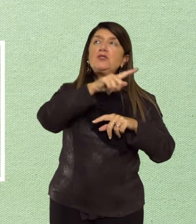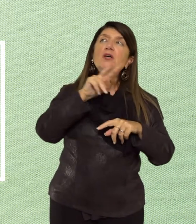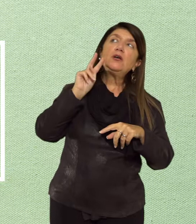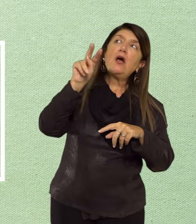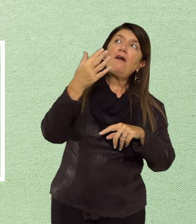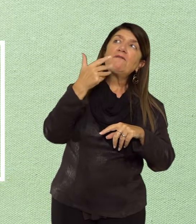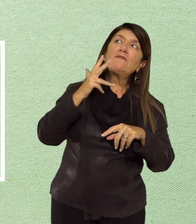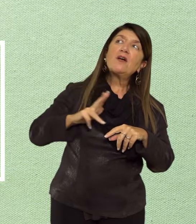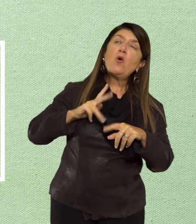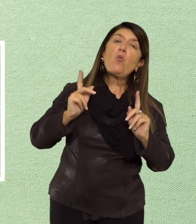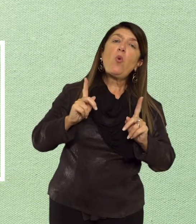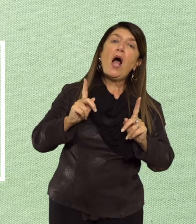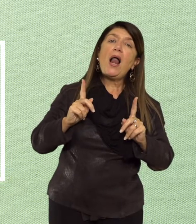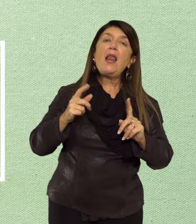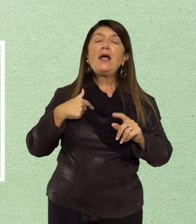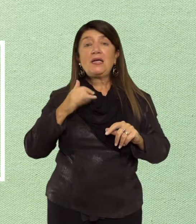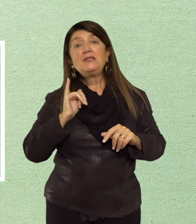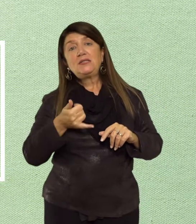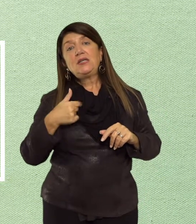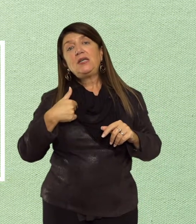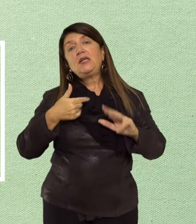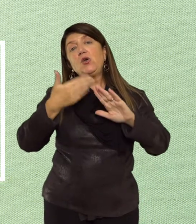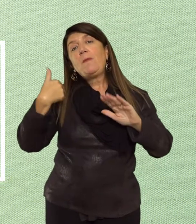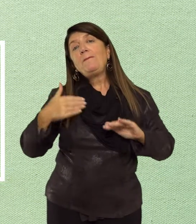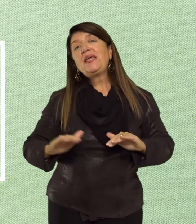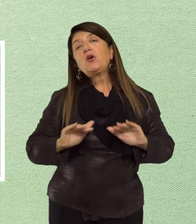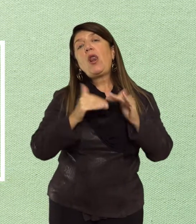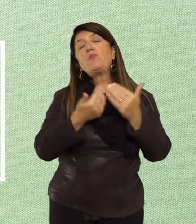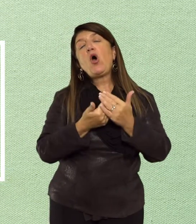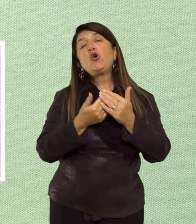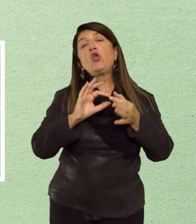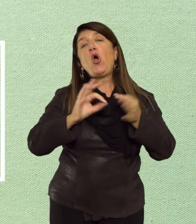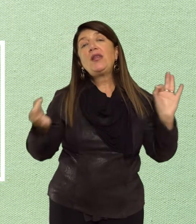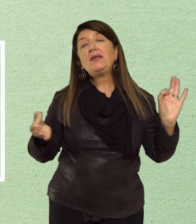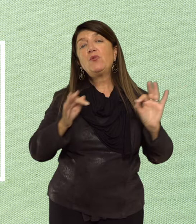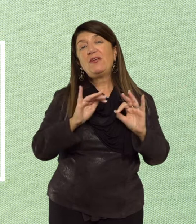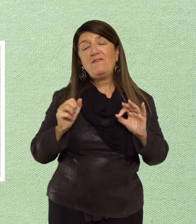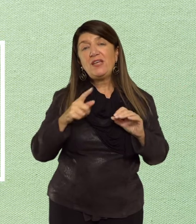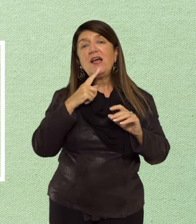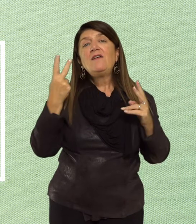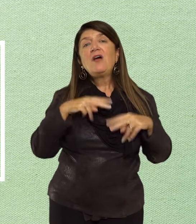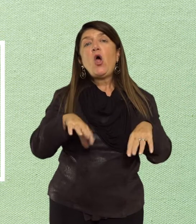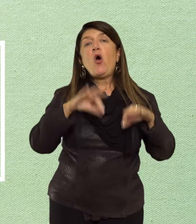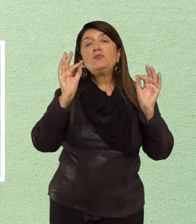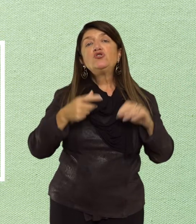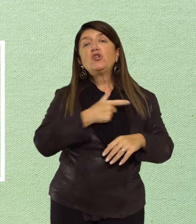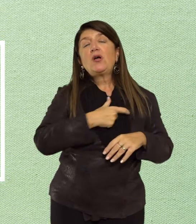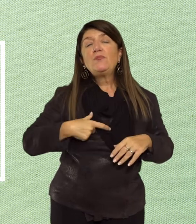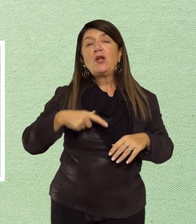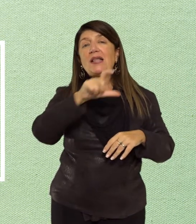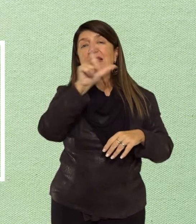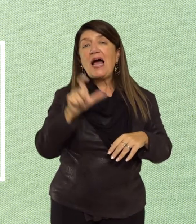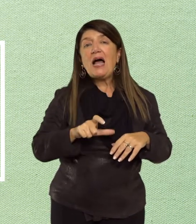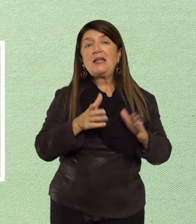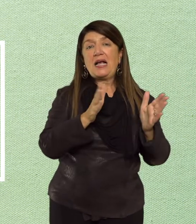fin da piccola gareggio con la FIN, quindi col mondo olimpico, e piano piano crescendo ho cominciato a fare i campionati italiani di categoria, i campionati italiani